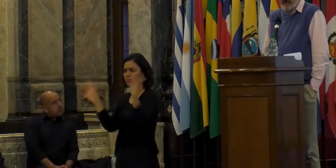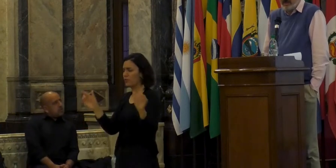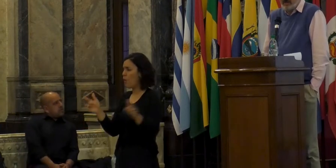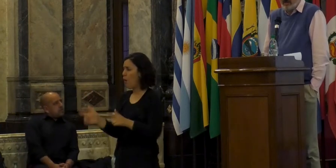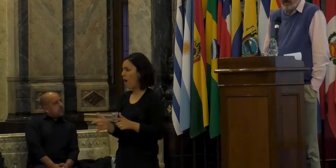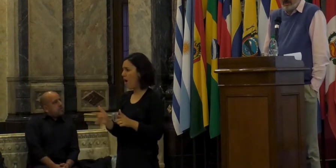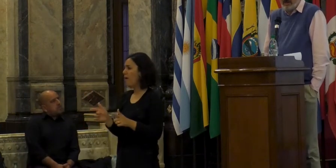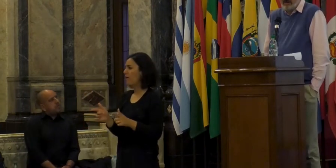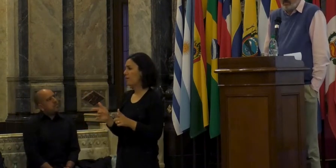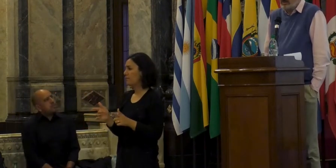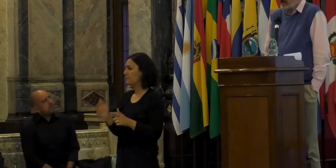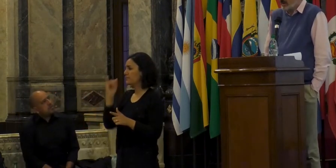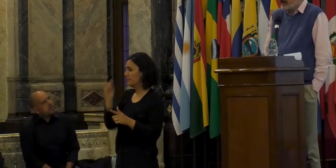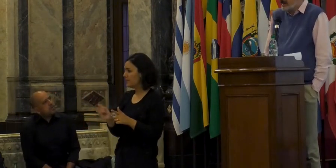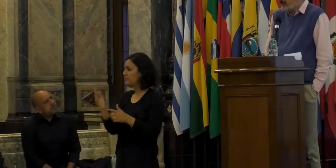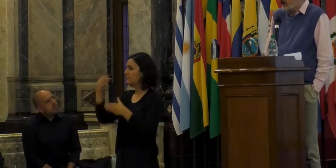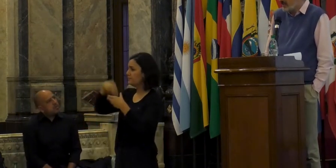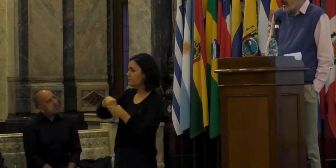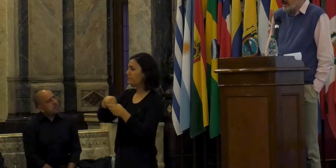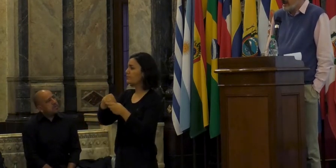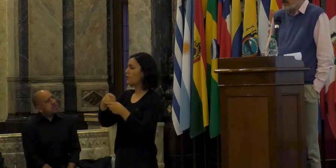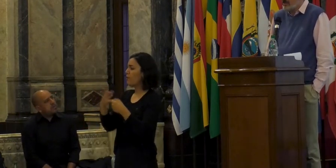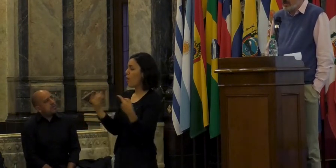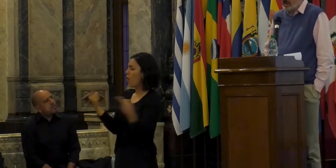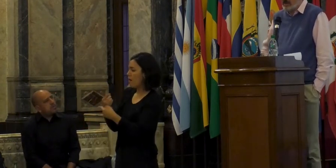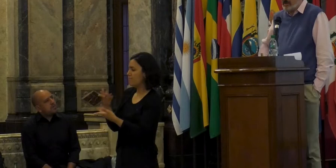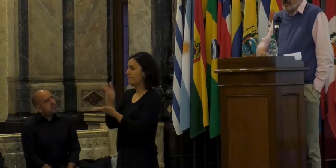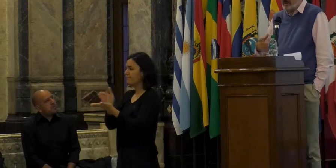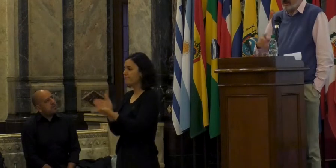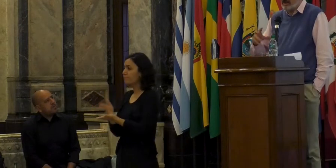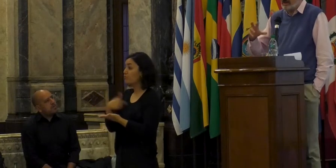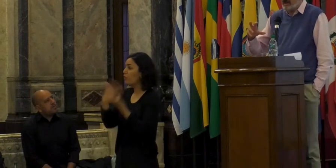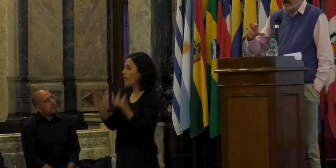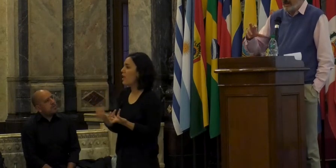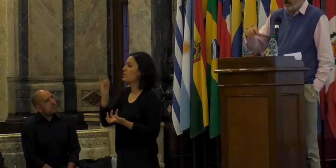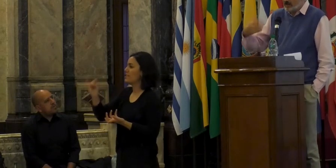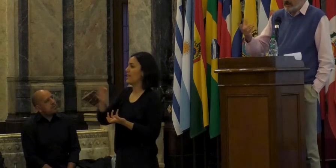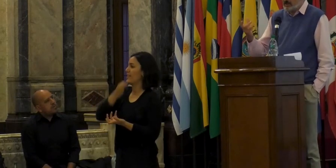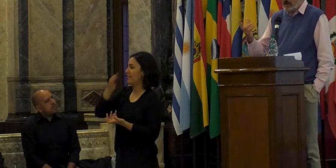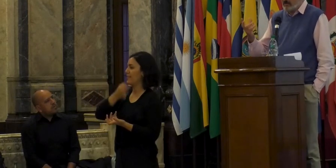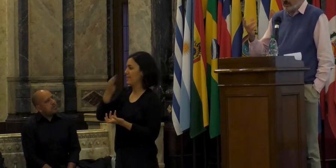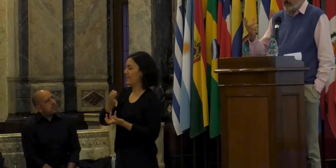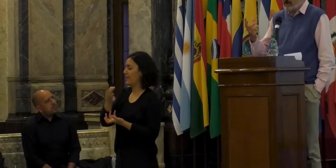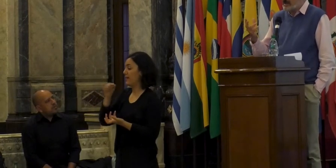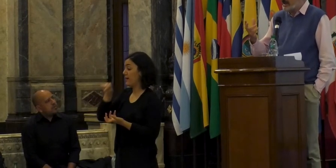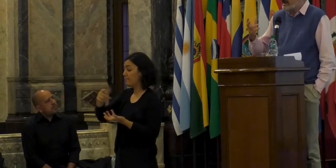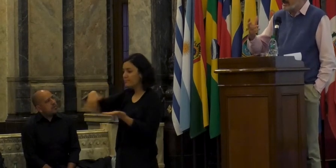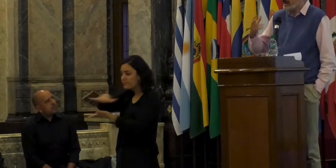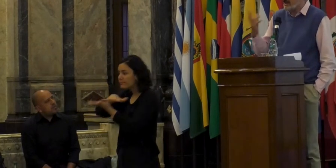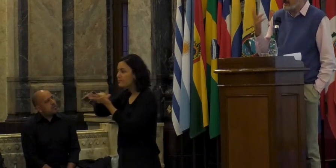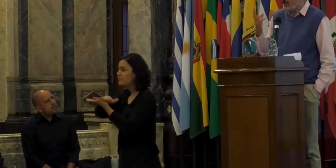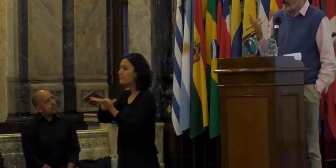propia definición un tanto antidisciplinar, y es un poco a donde yo quiero llegar, es decir, que algunos de estos campos no es que